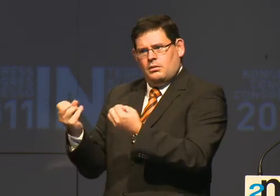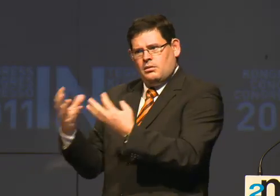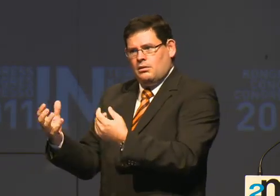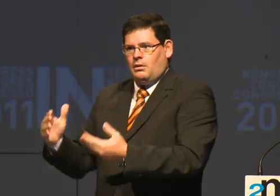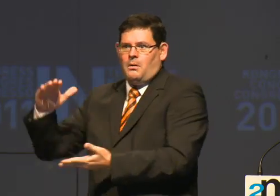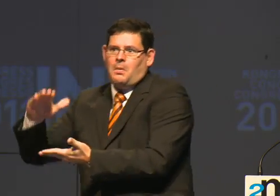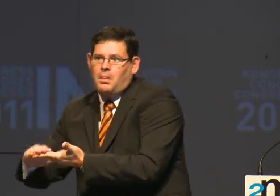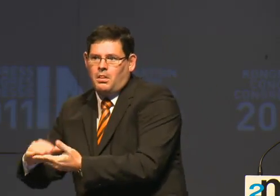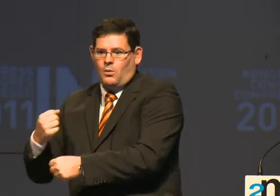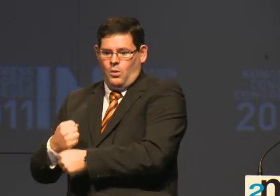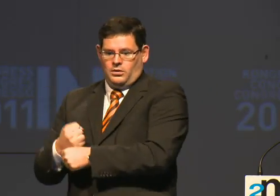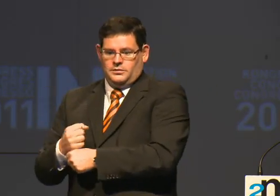formation.